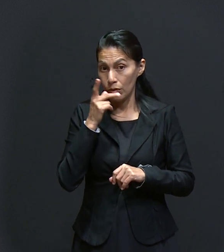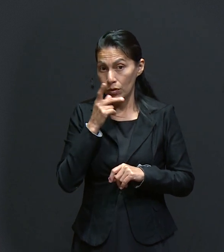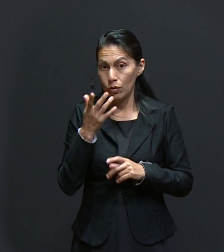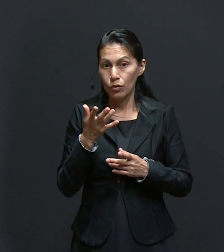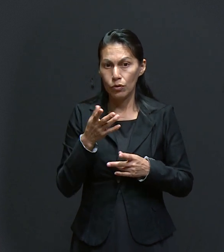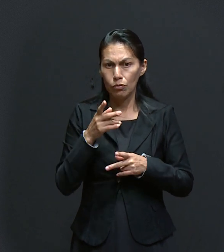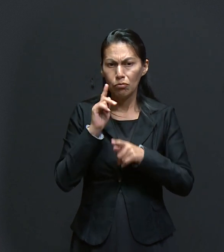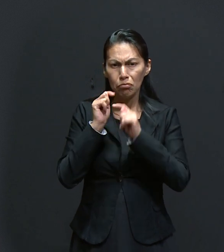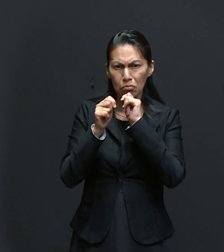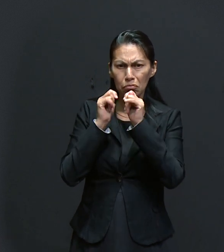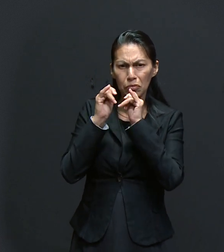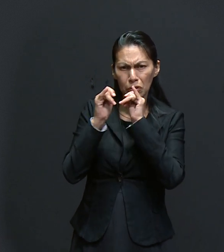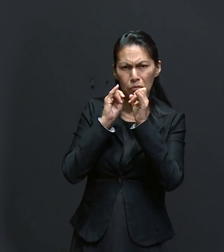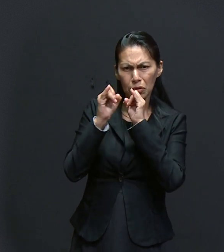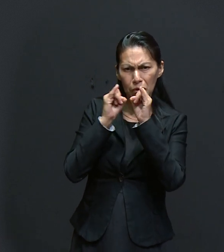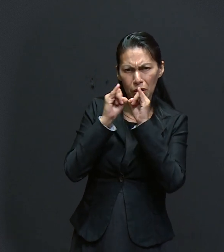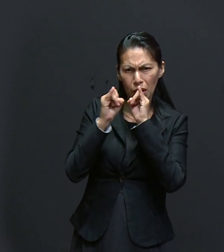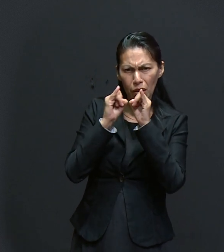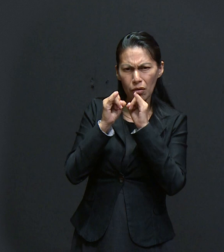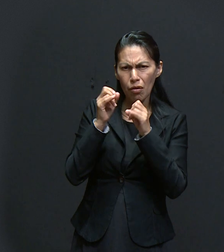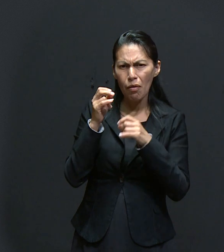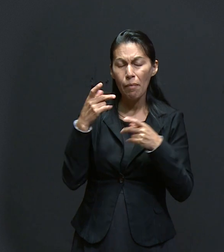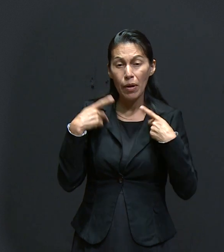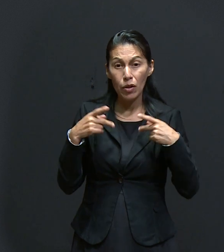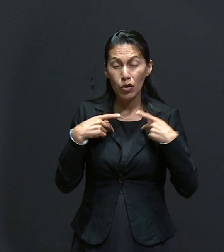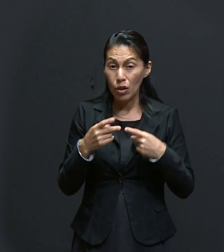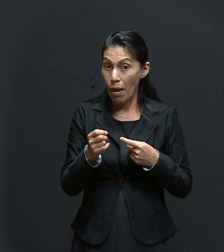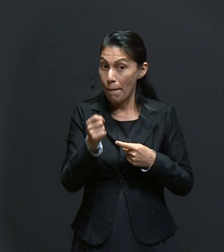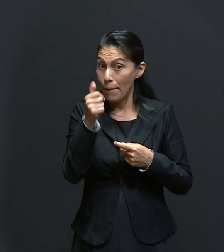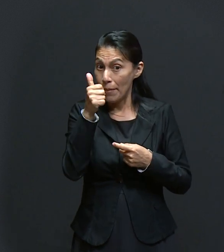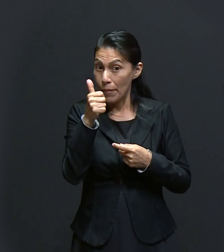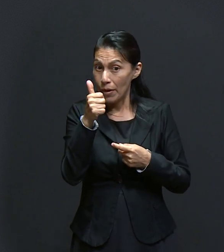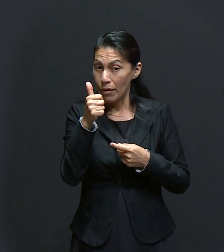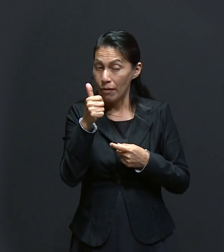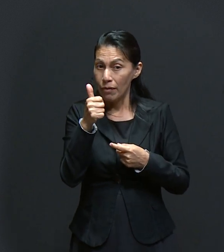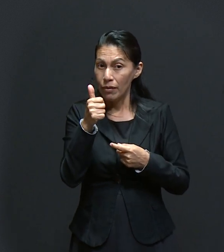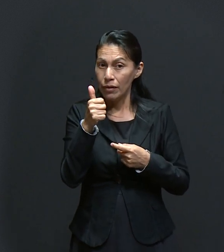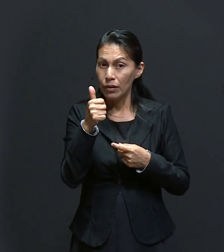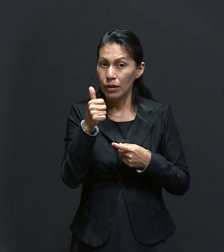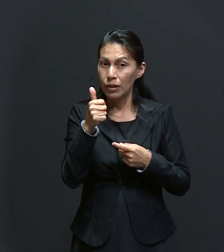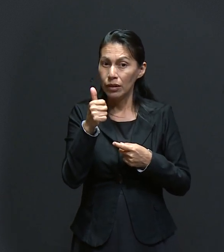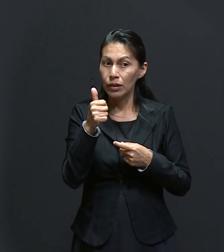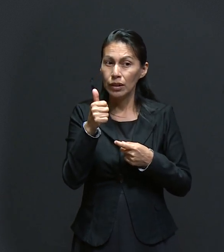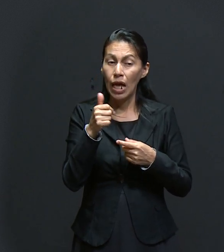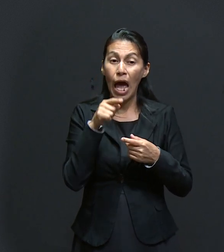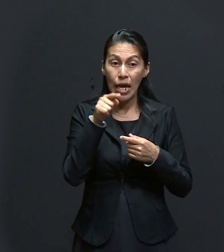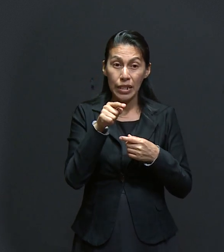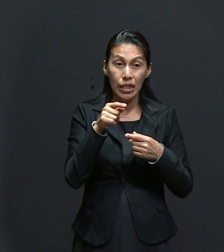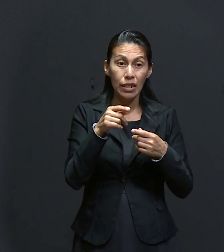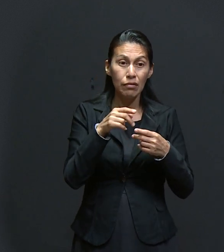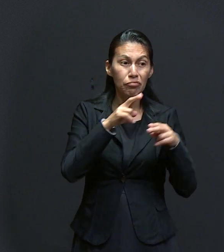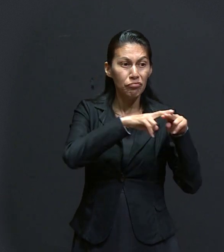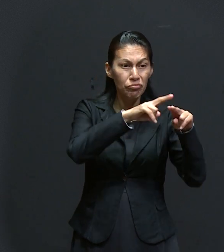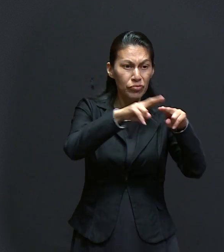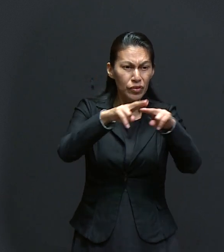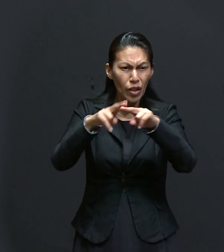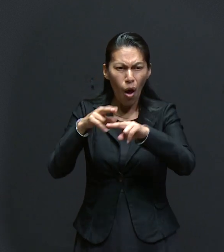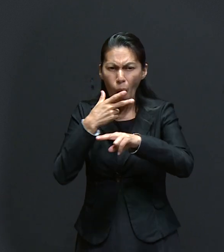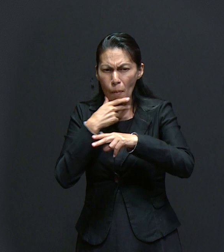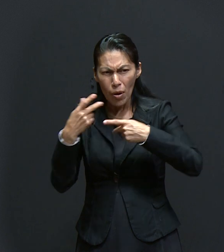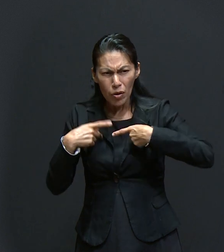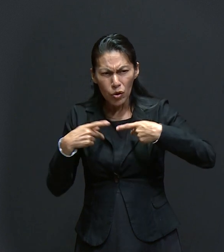que estaba traduciendo un pastor grupo todas esas personas primera vez cruzaron él